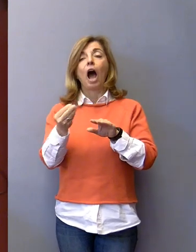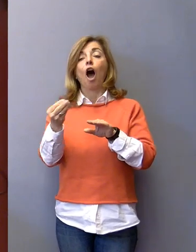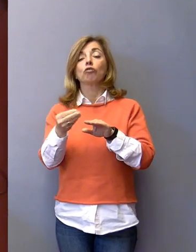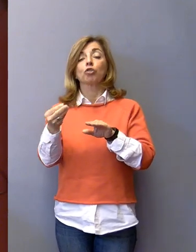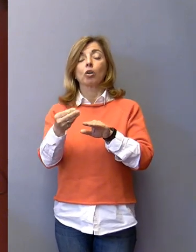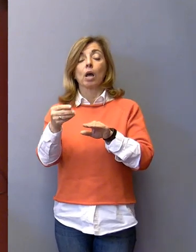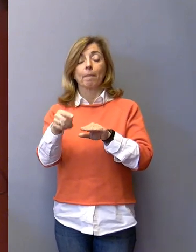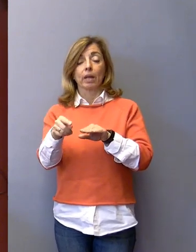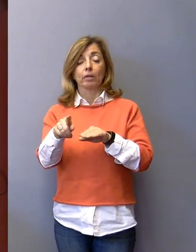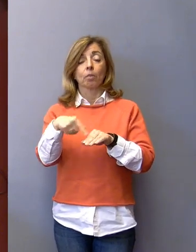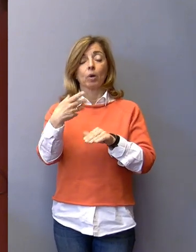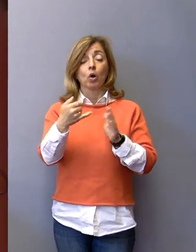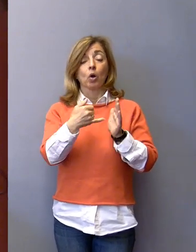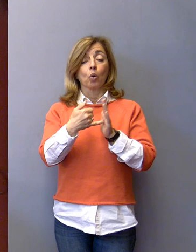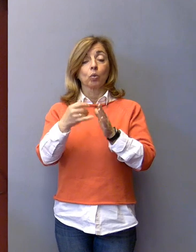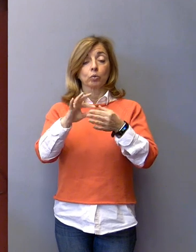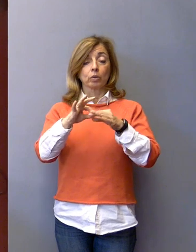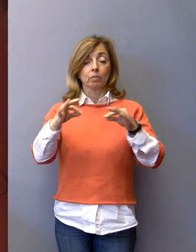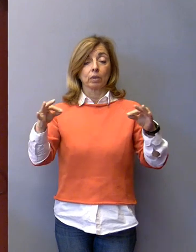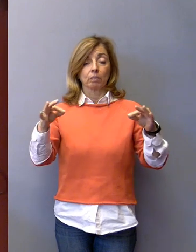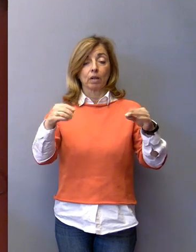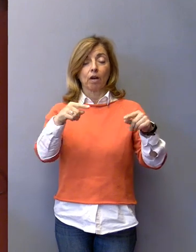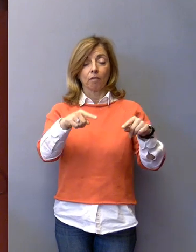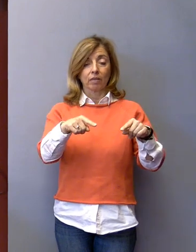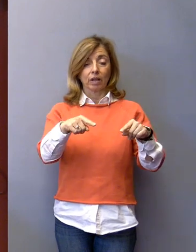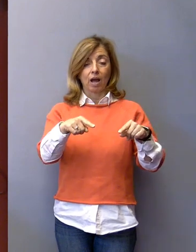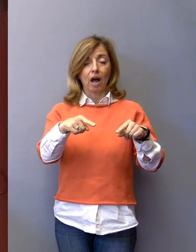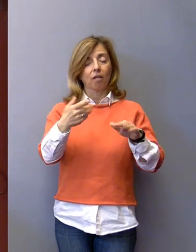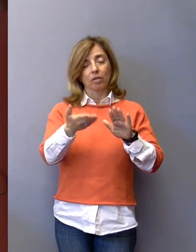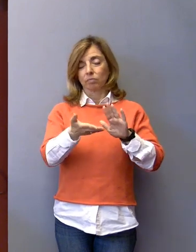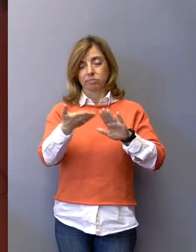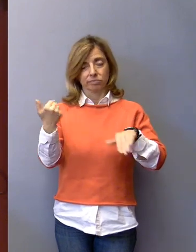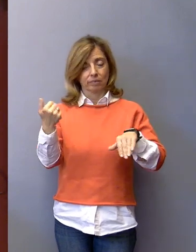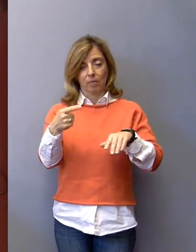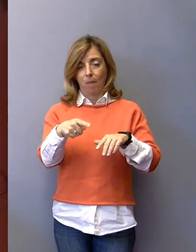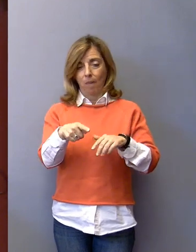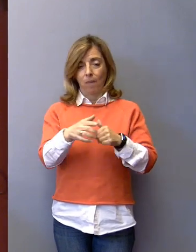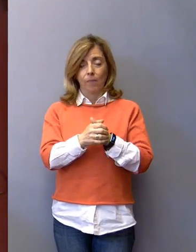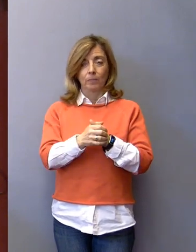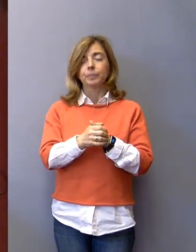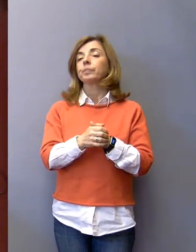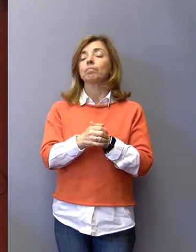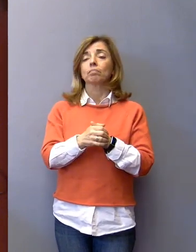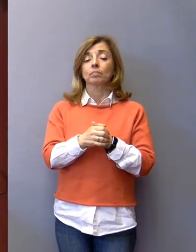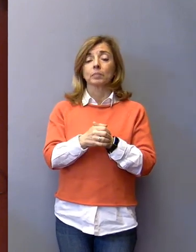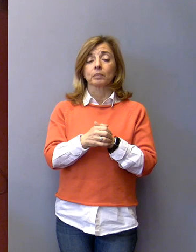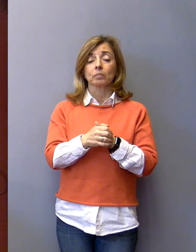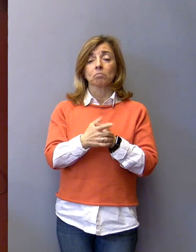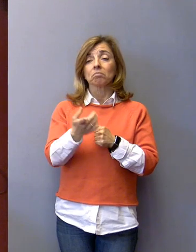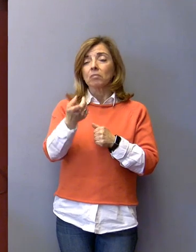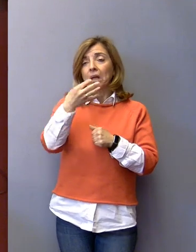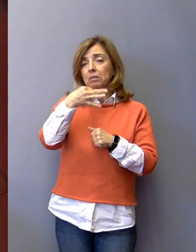frase che non ha nelle premesse alcuno studio specifico non Che dati sociali economici di riferimento Perché non è una